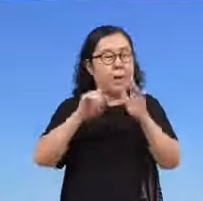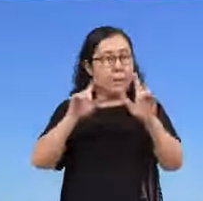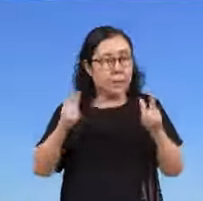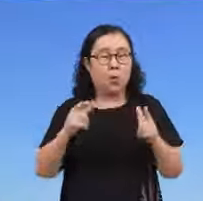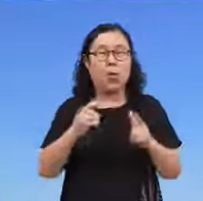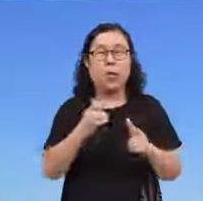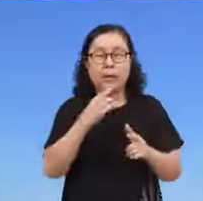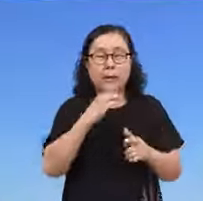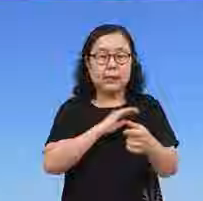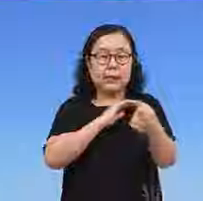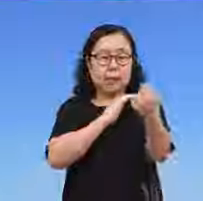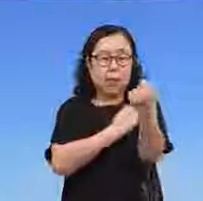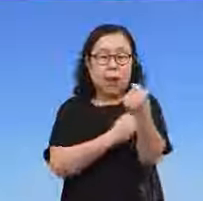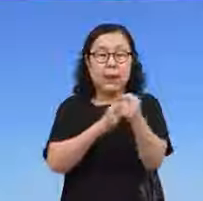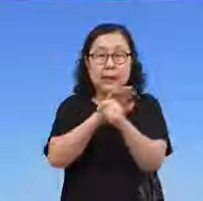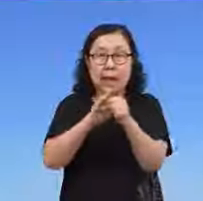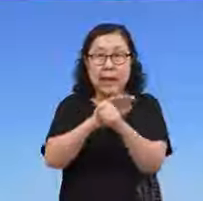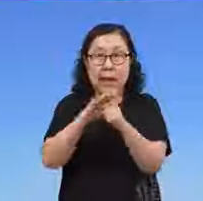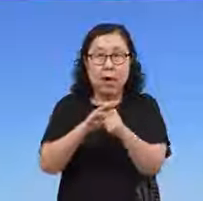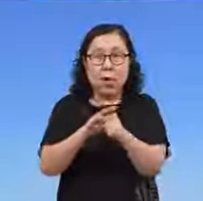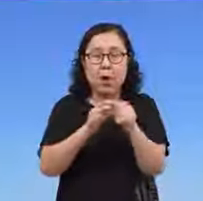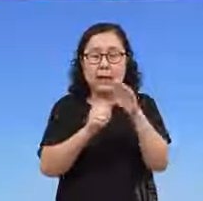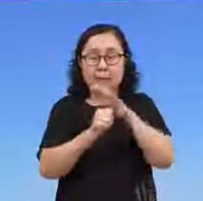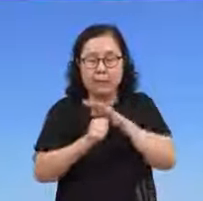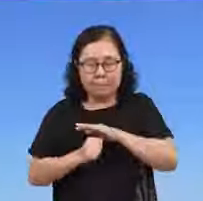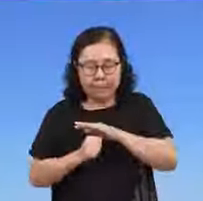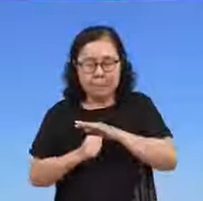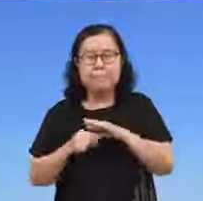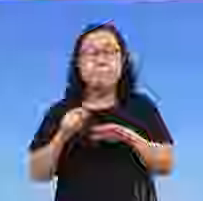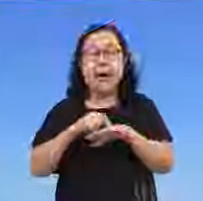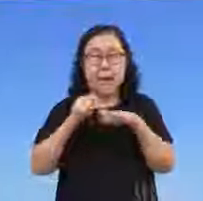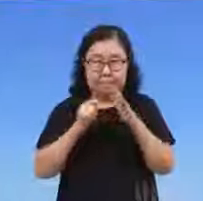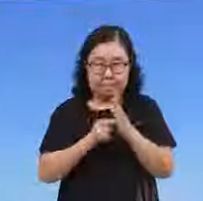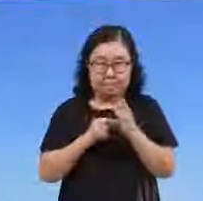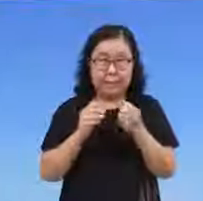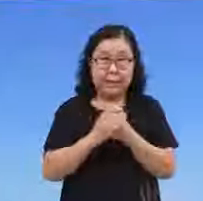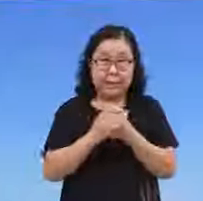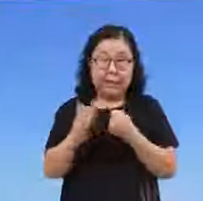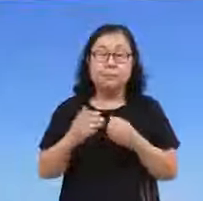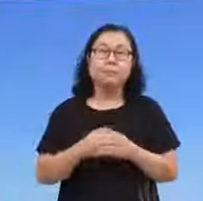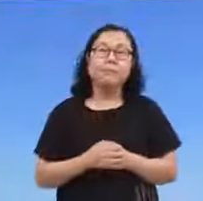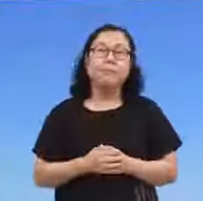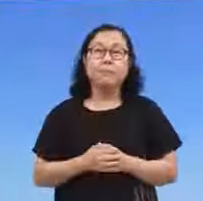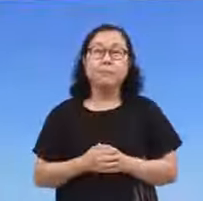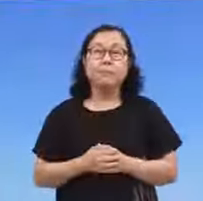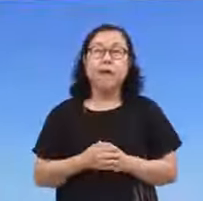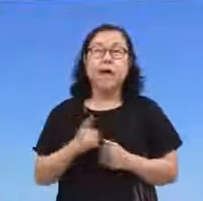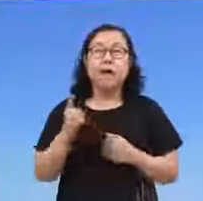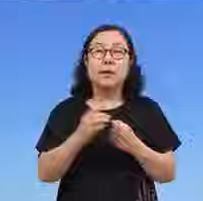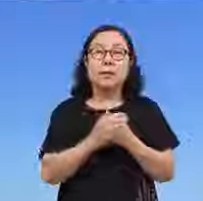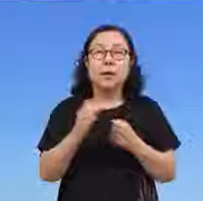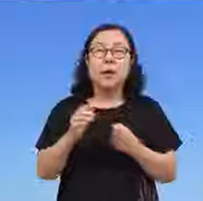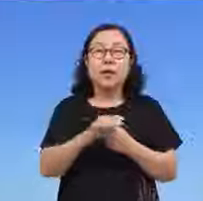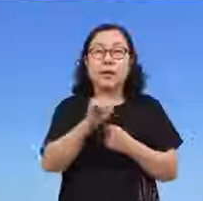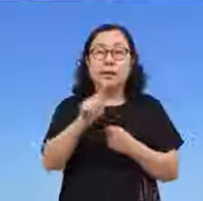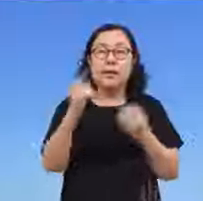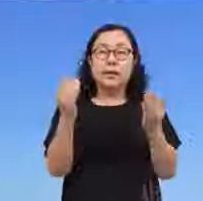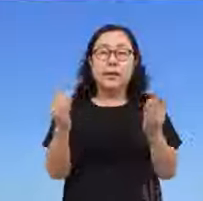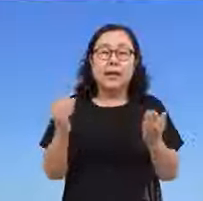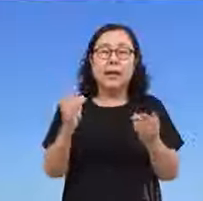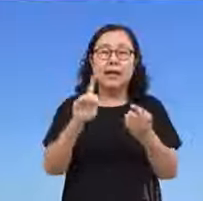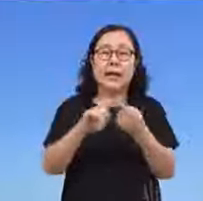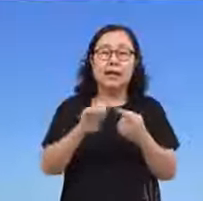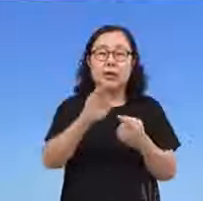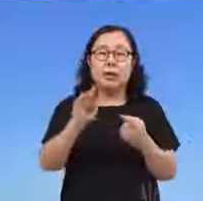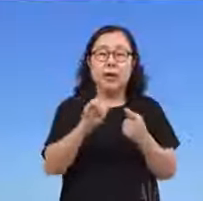아니요 오직 능력과 사랑과 절제하는 마음이니. 또 로마서 8장 31절, 그런즉 이 일에 대하여